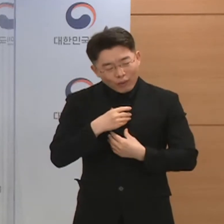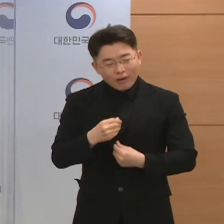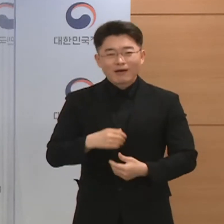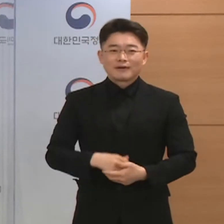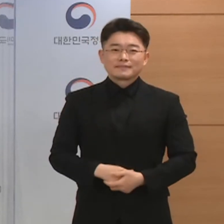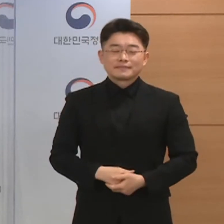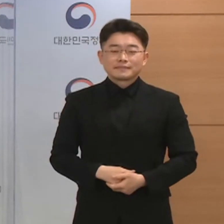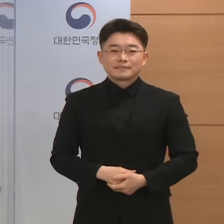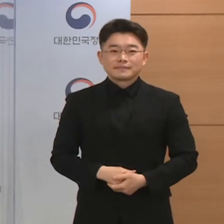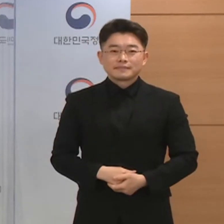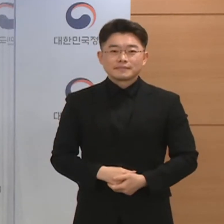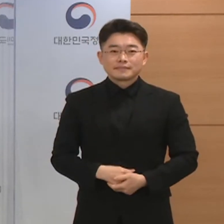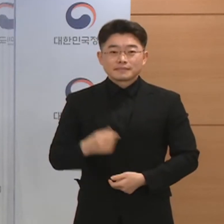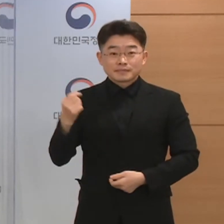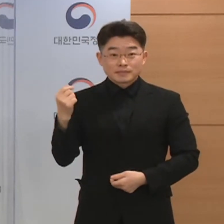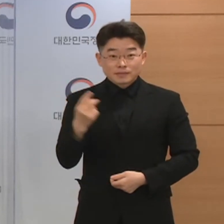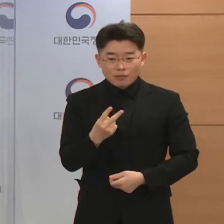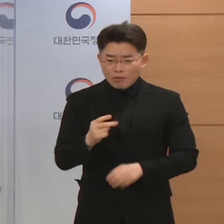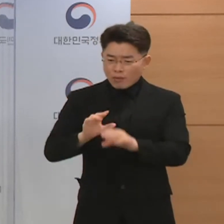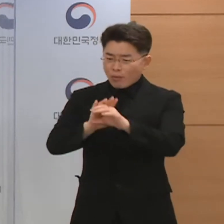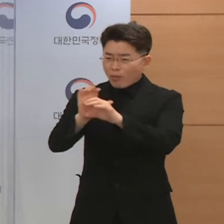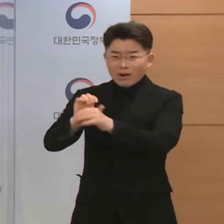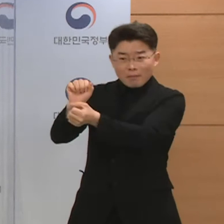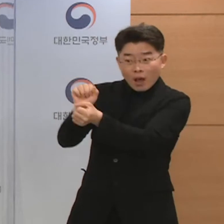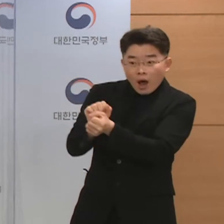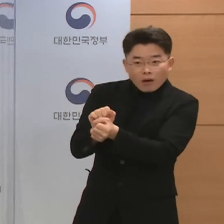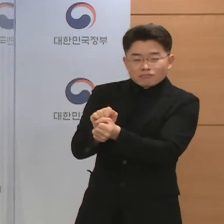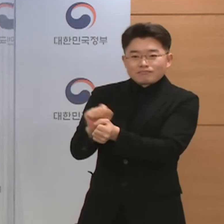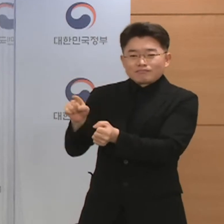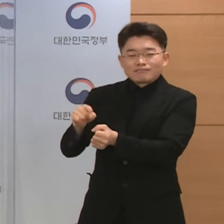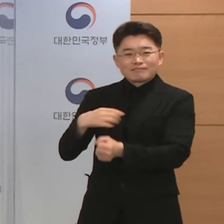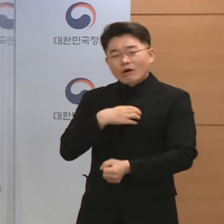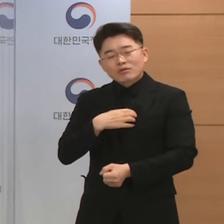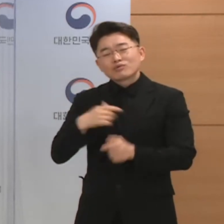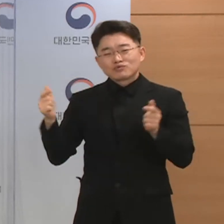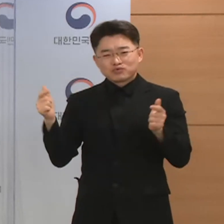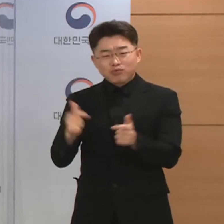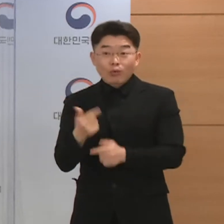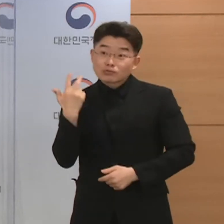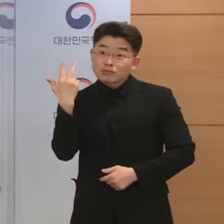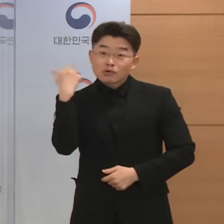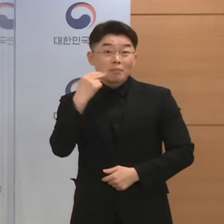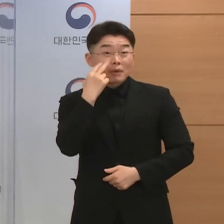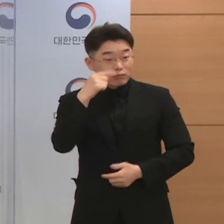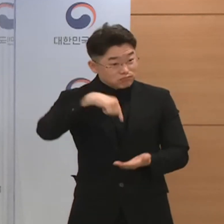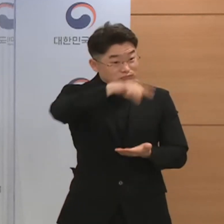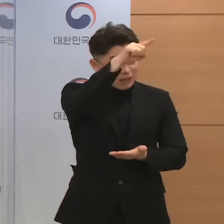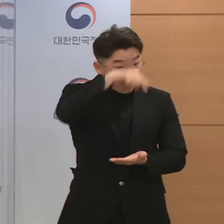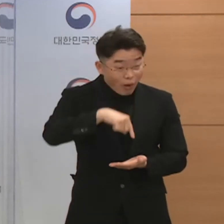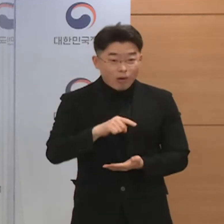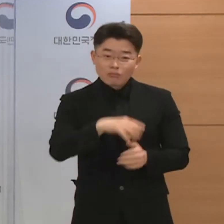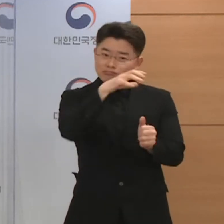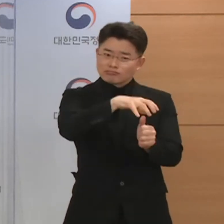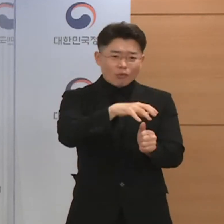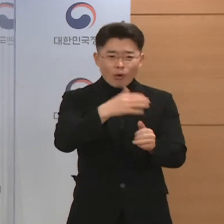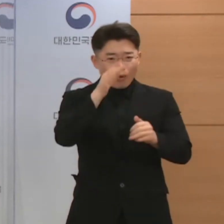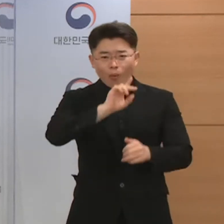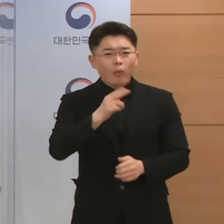있으며 코로나19 감염에 대한 걱정이 줄었습니다. 지난주 미국 출장도 격리 없이 다녀올 수